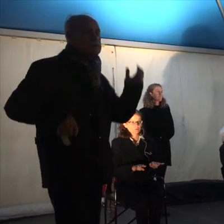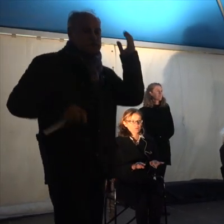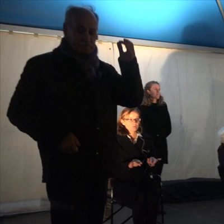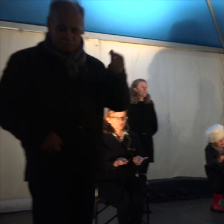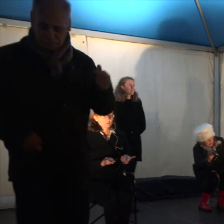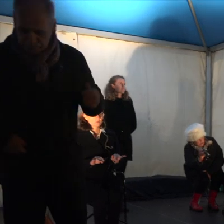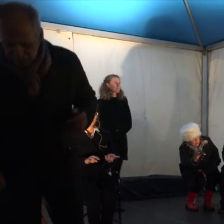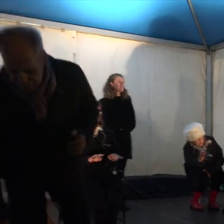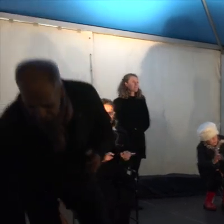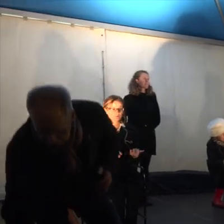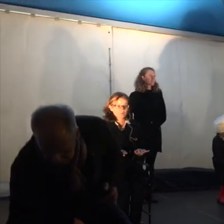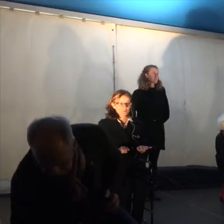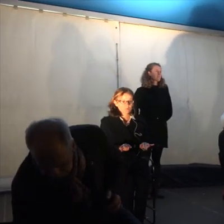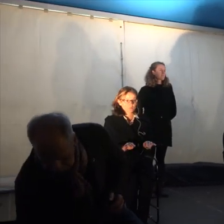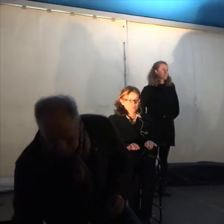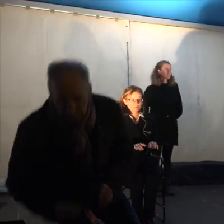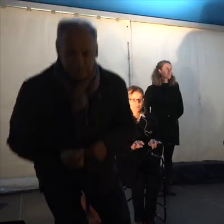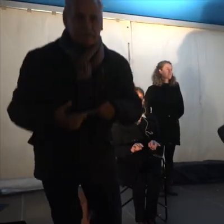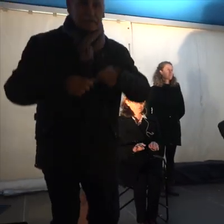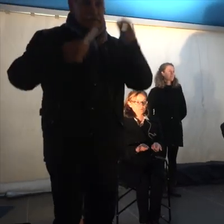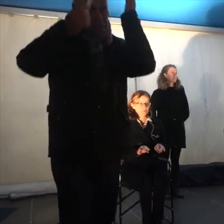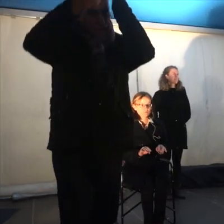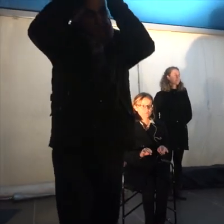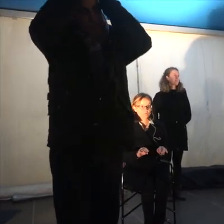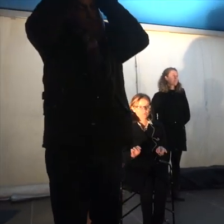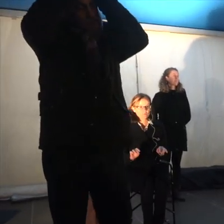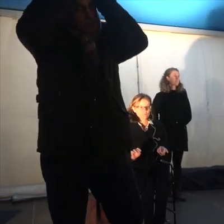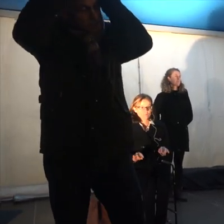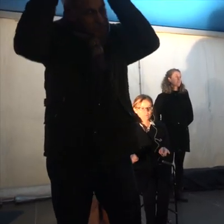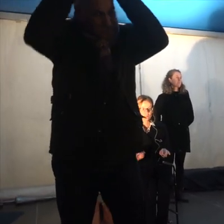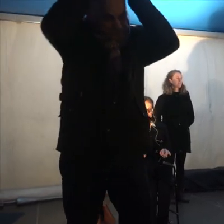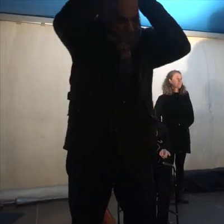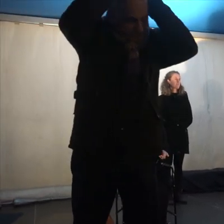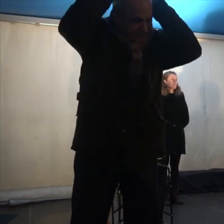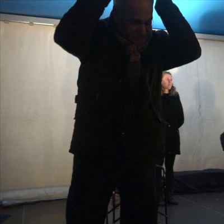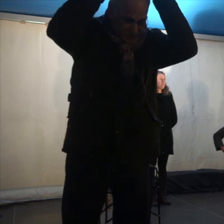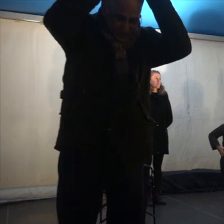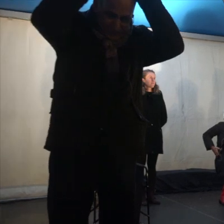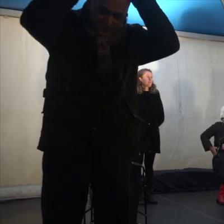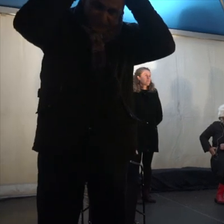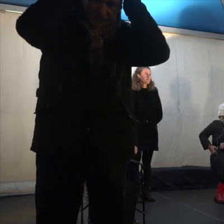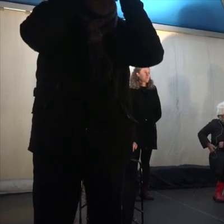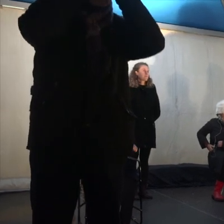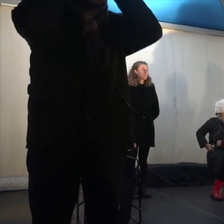tu mundo. Y que no sé si te adoras el mundo.